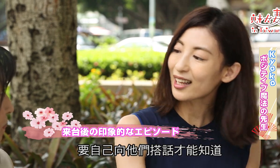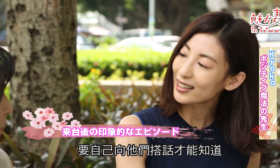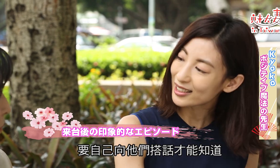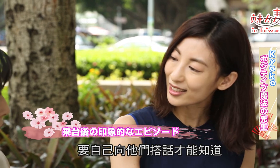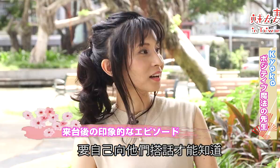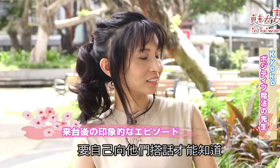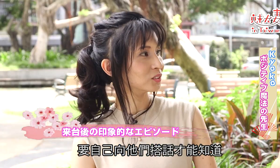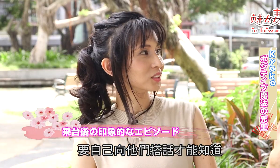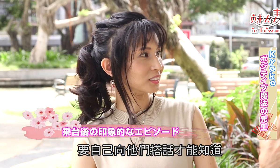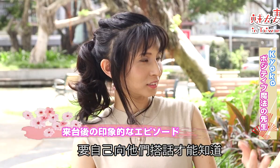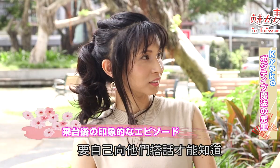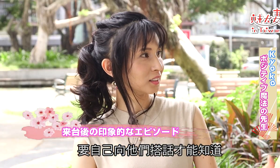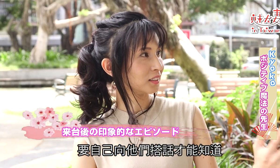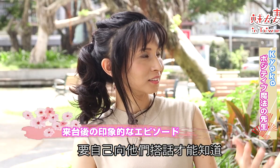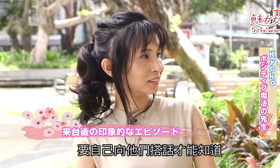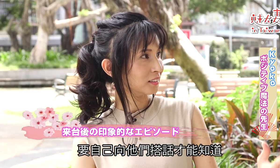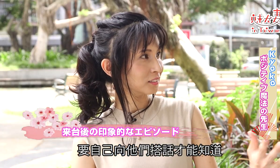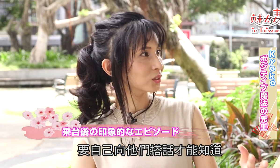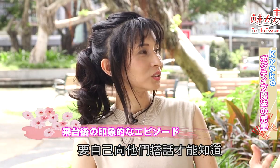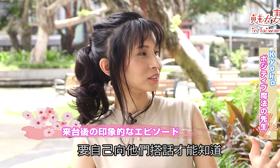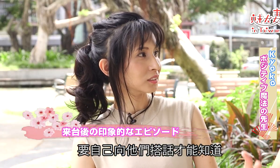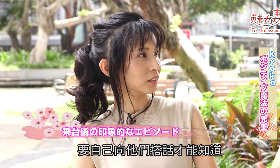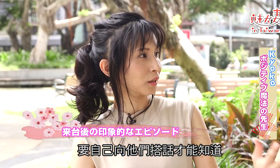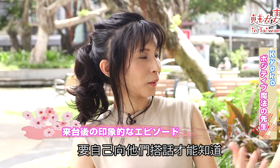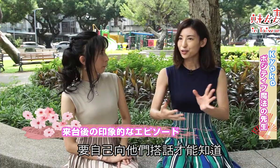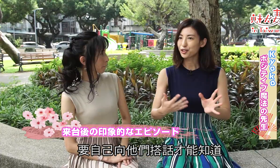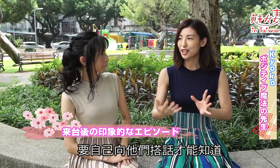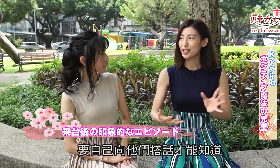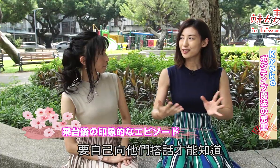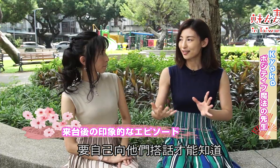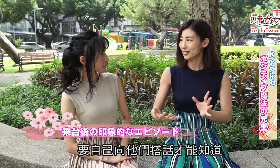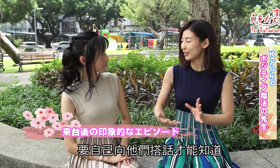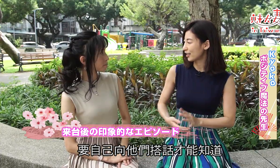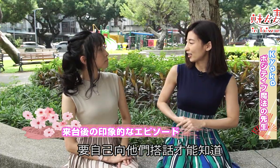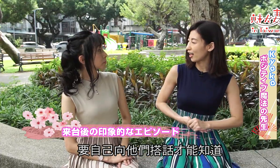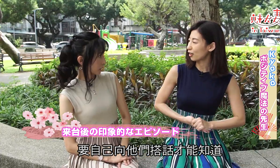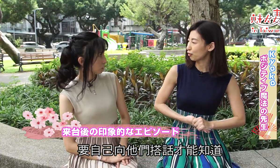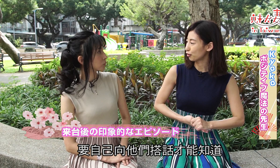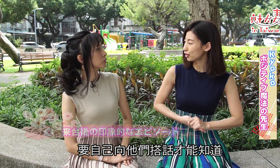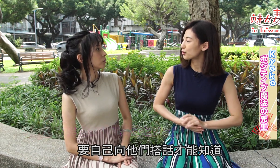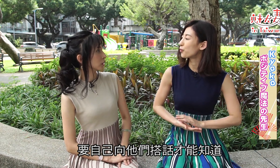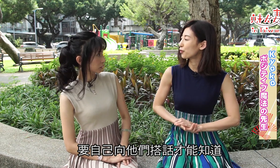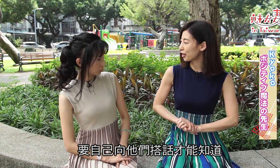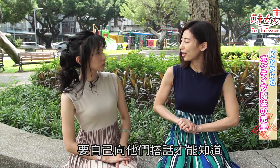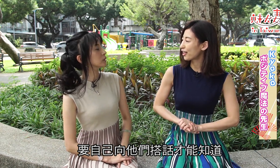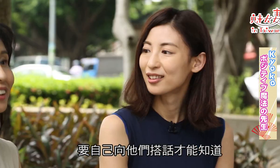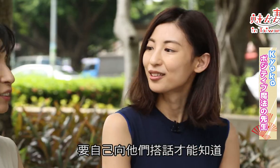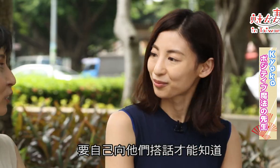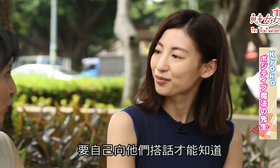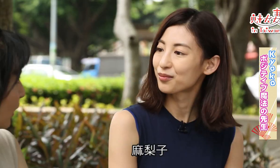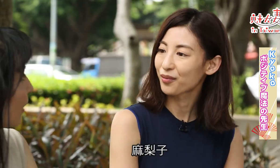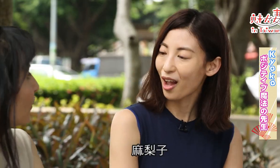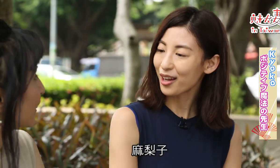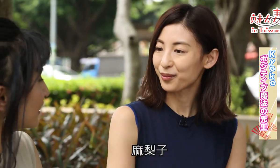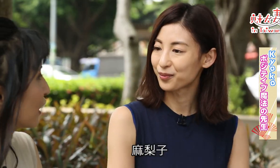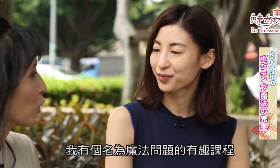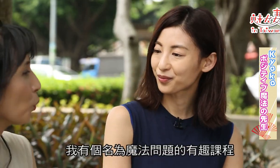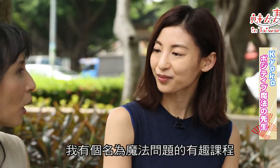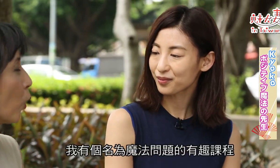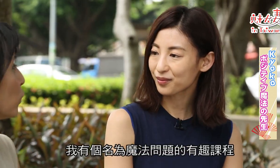り、その場に触れ合って、 そうですね、 ことででしか知り得ないことですもんね。 それはそうですよ。マリコさん、私あの魔法の